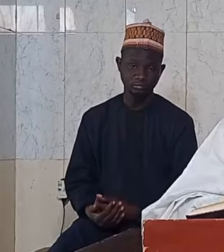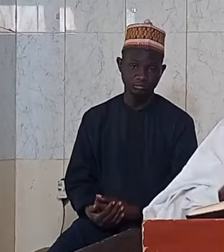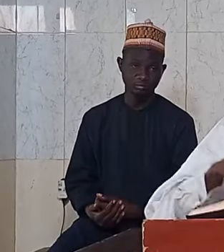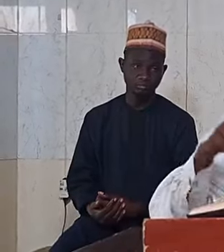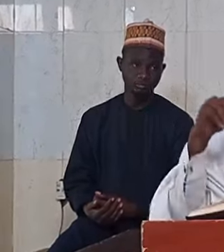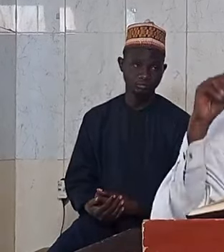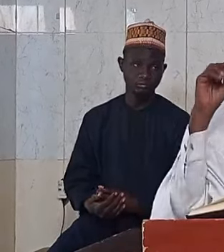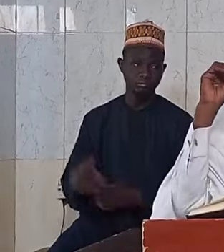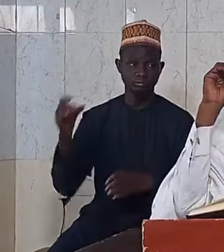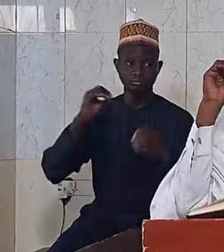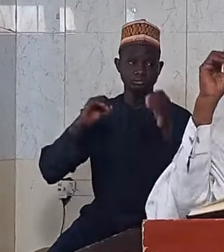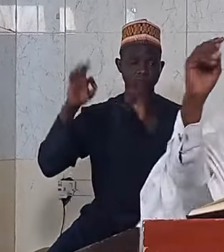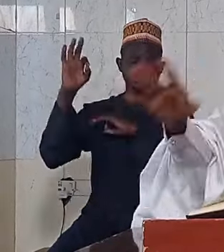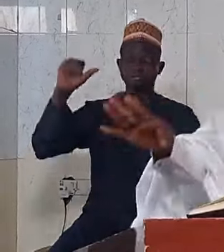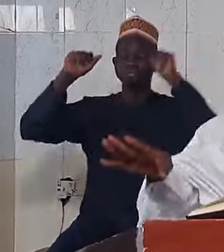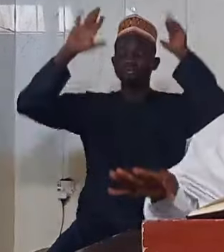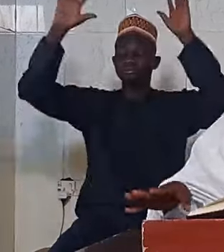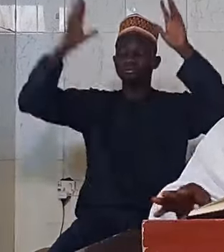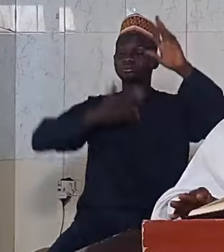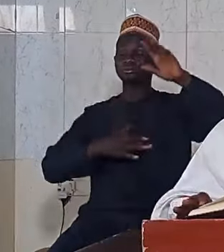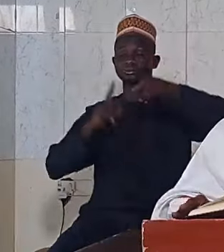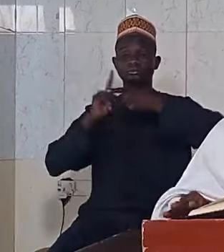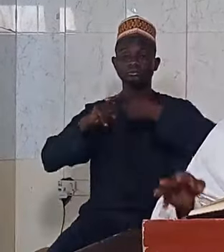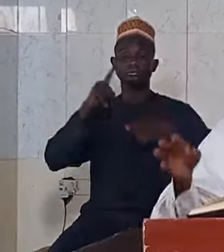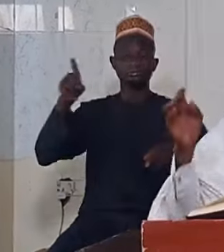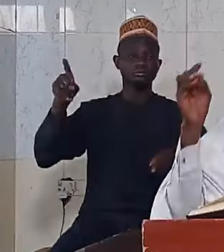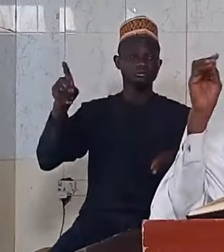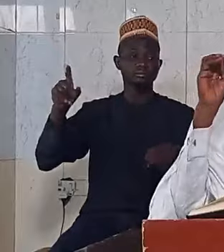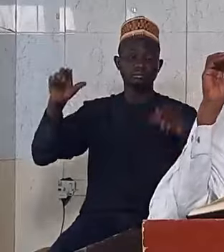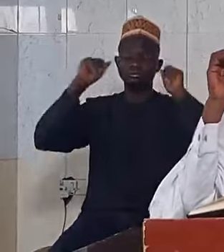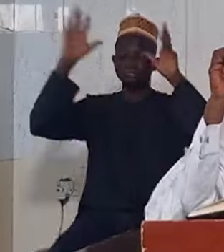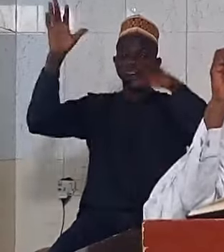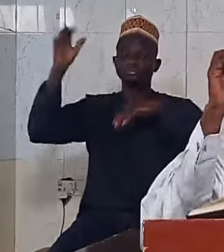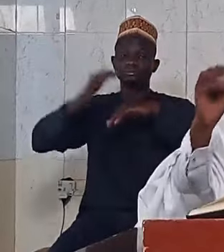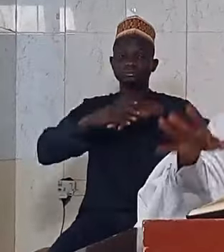asal allahumma aslamtu nafsi ilayka ko